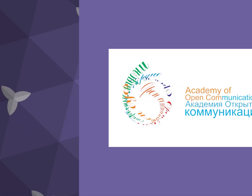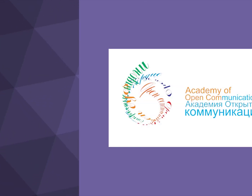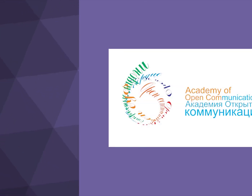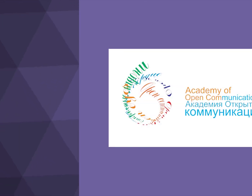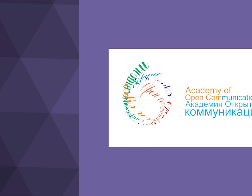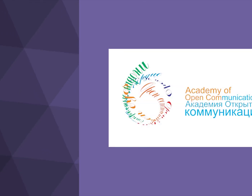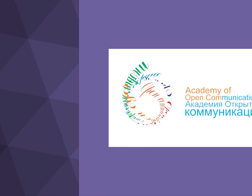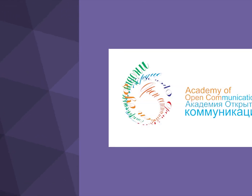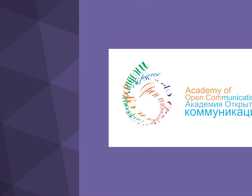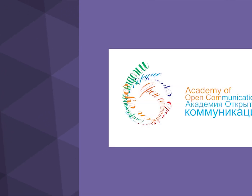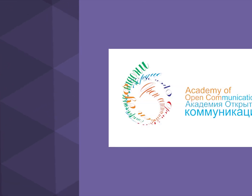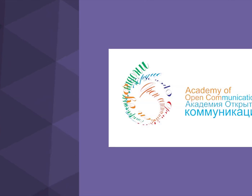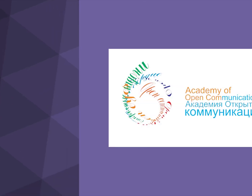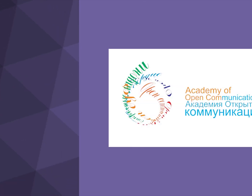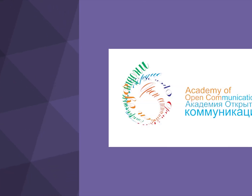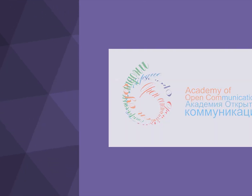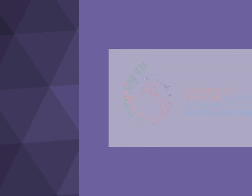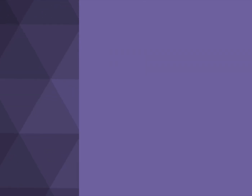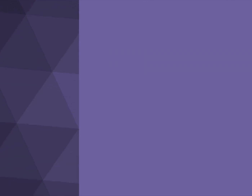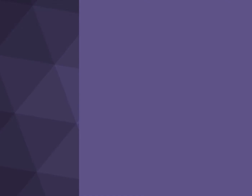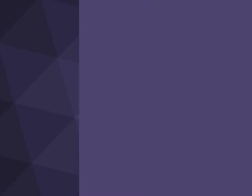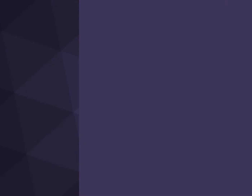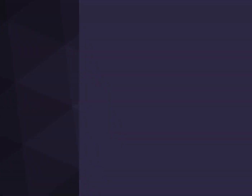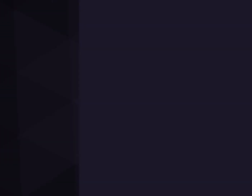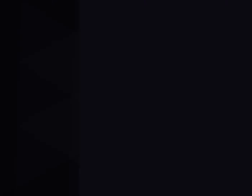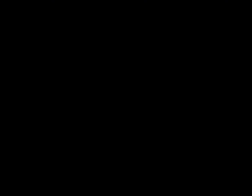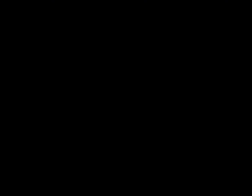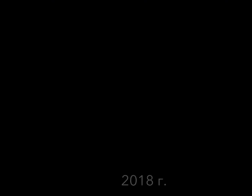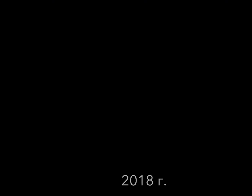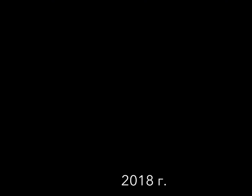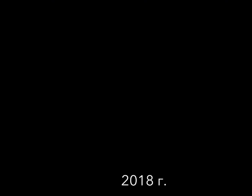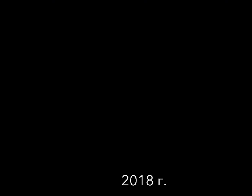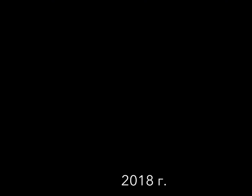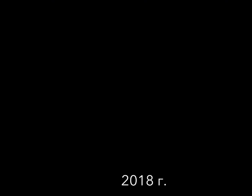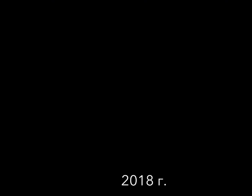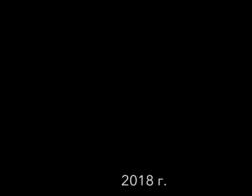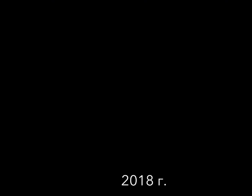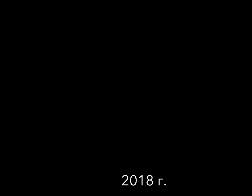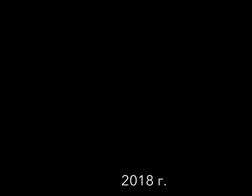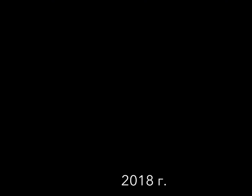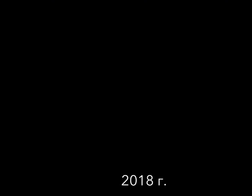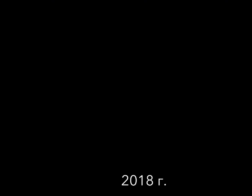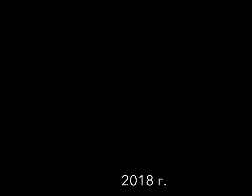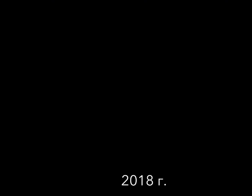Субтитры подогнал «Симон»!